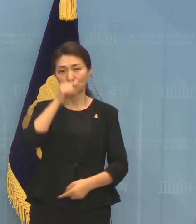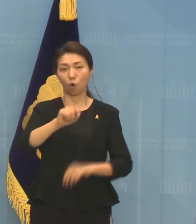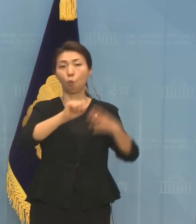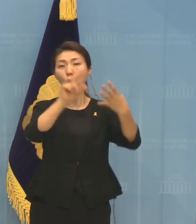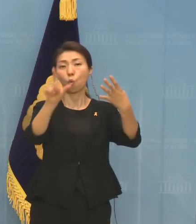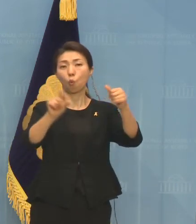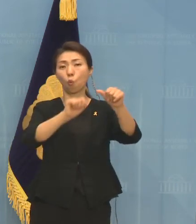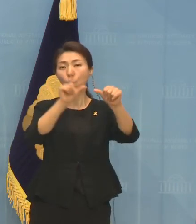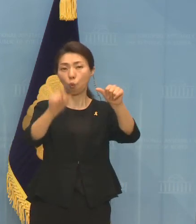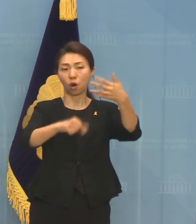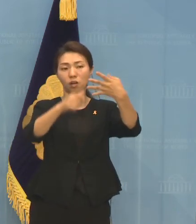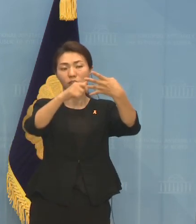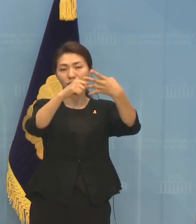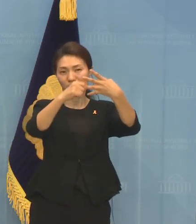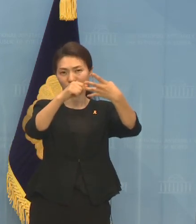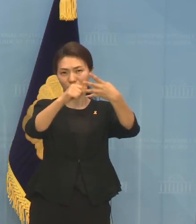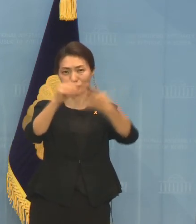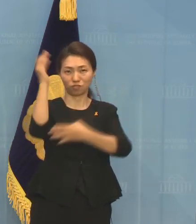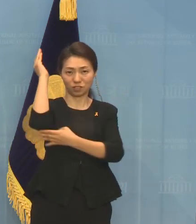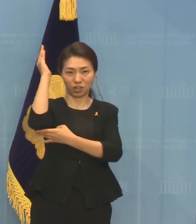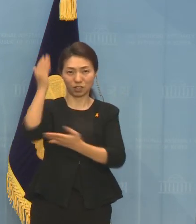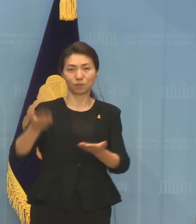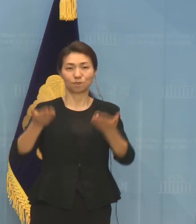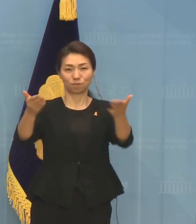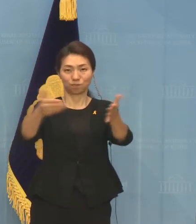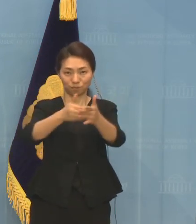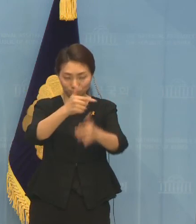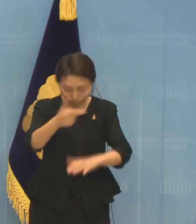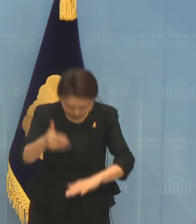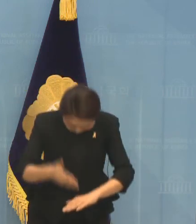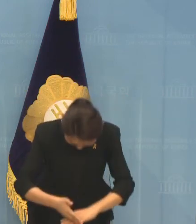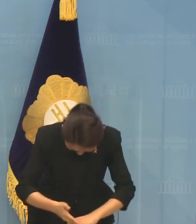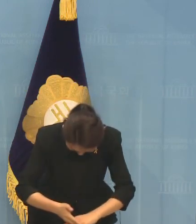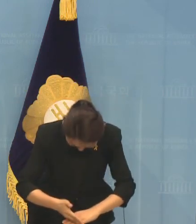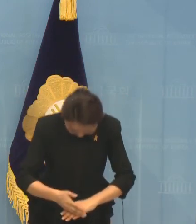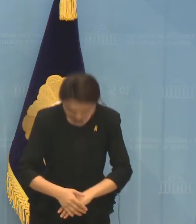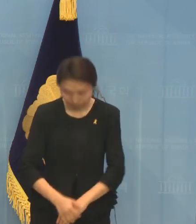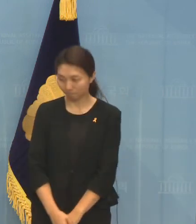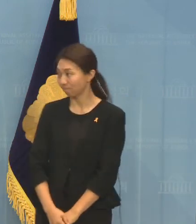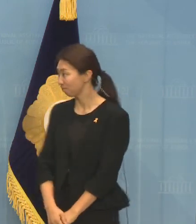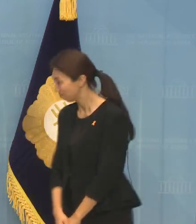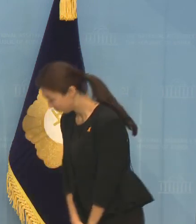2022년도 제2회 추가 경정 예산안 분석을 발간하여 배포할 예정입니다. 국회의원회 및 국회의원의